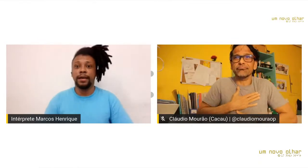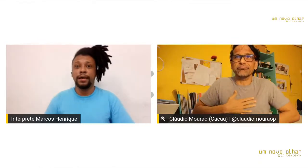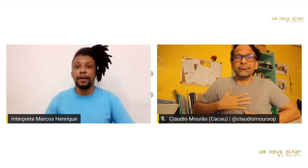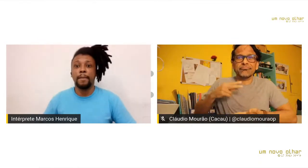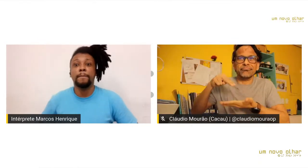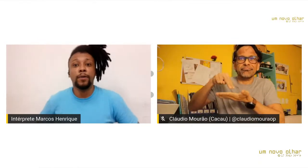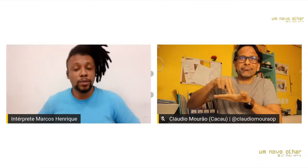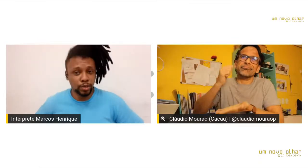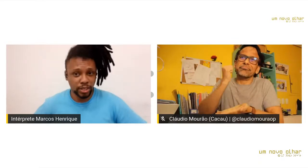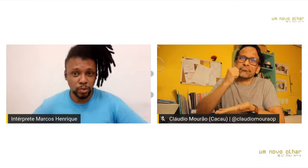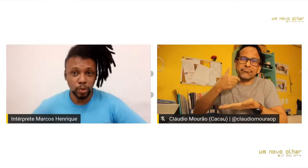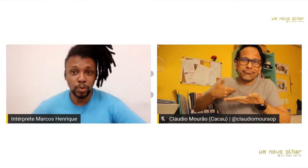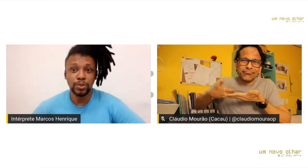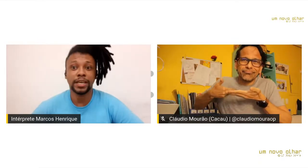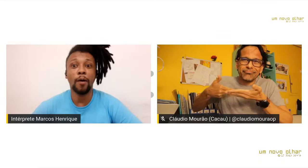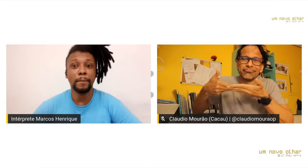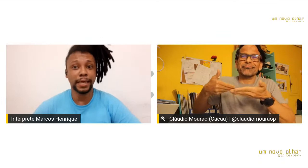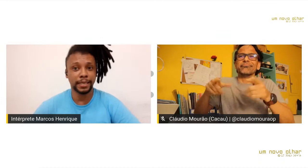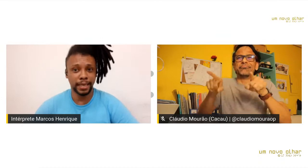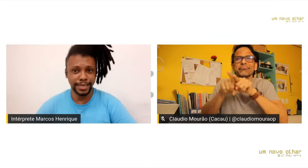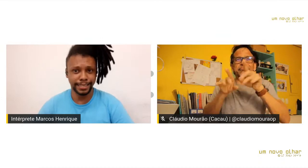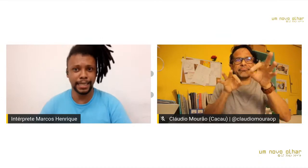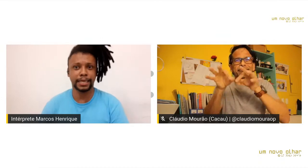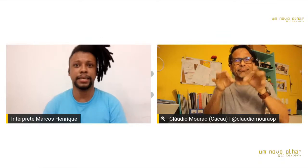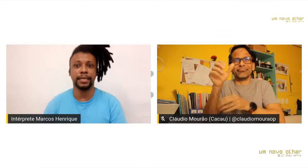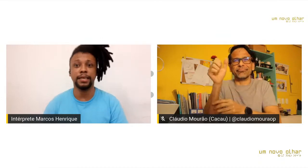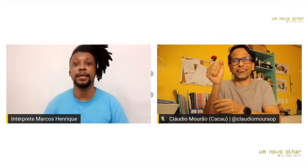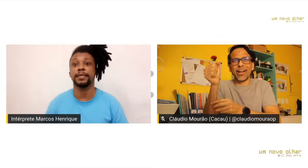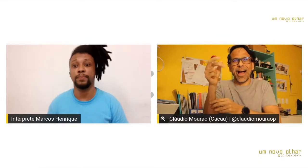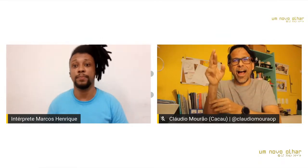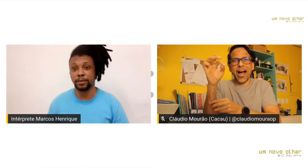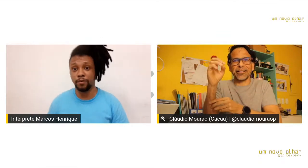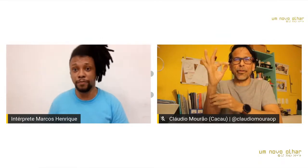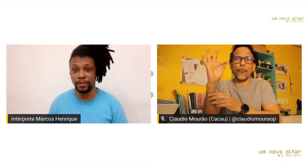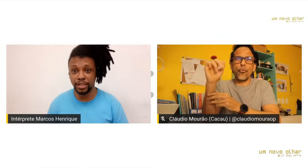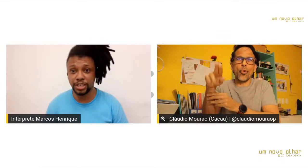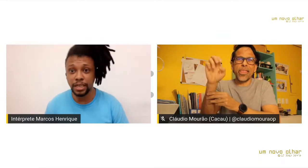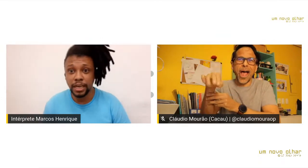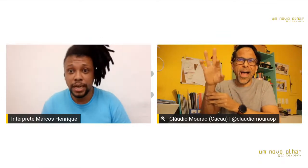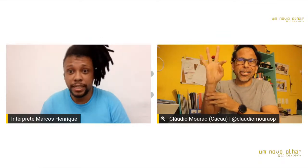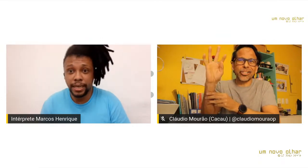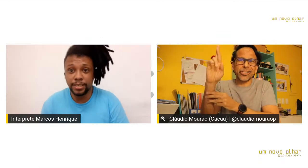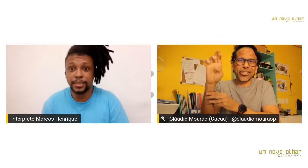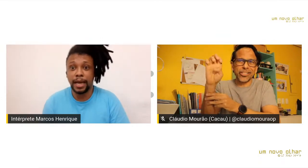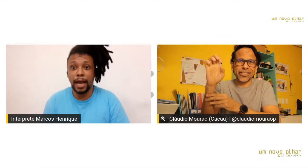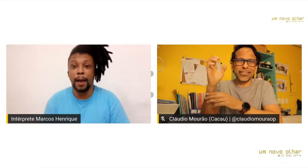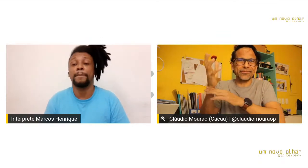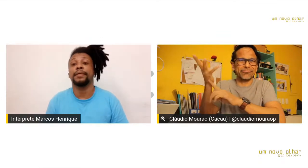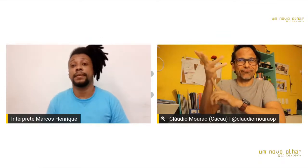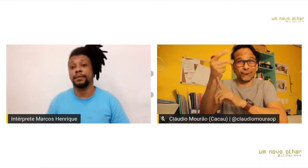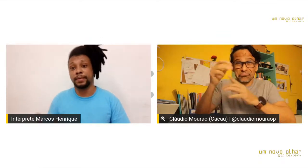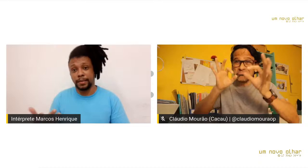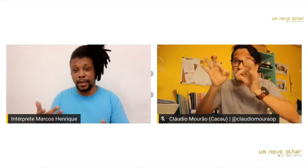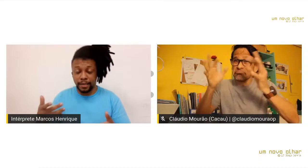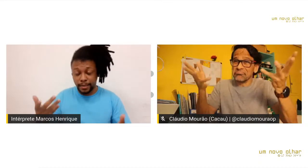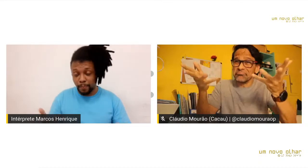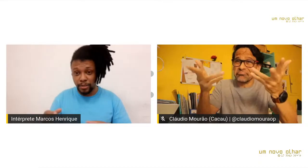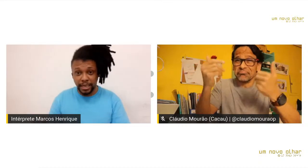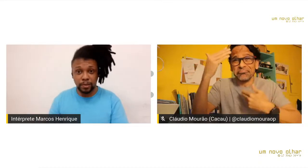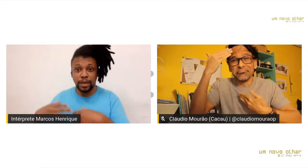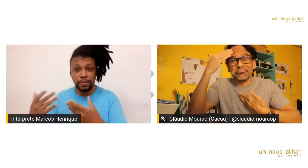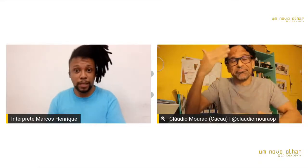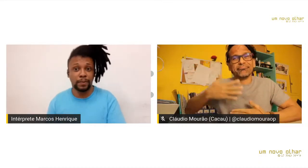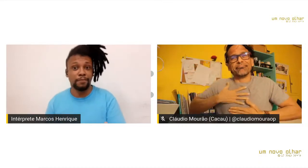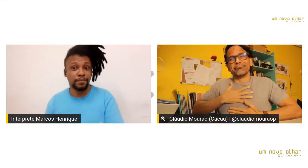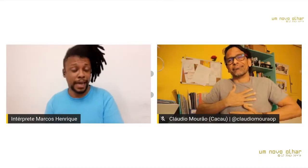então é boa noite a todos é um prazer estar aqui receber esse convite ele está